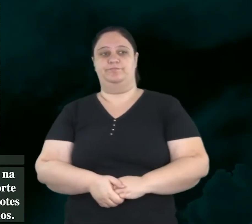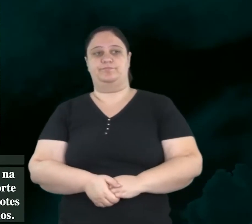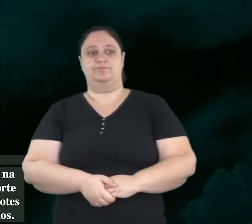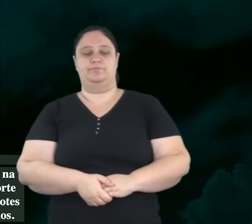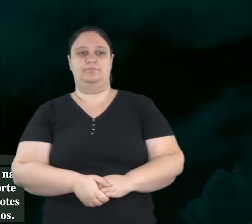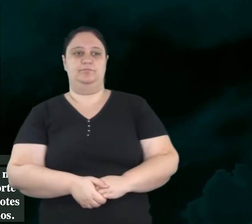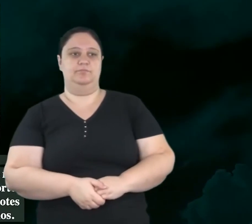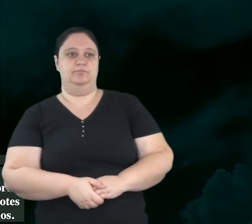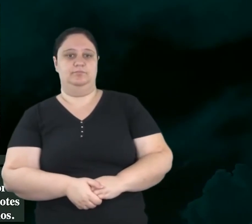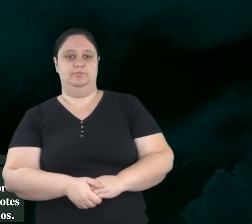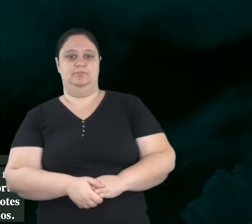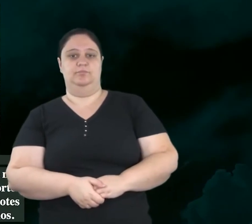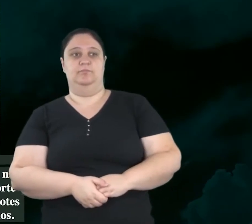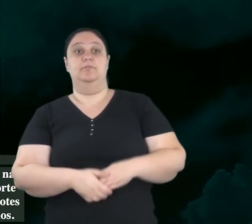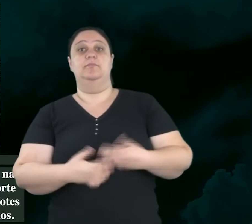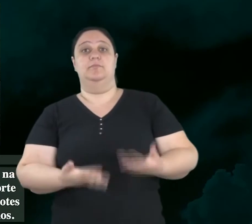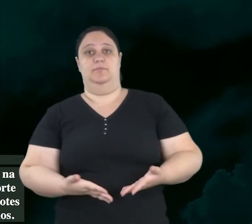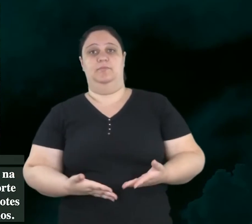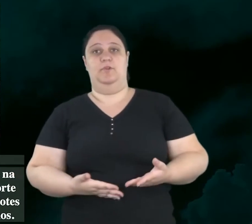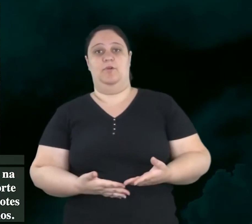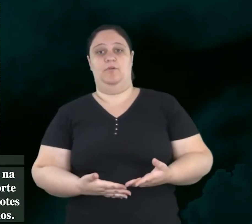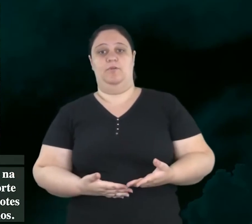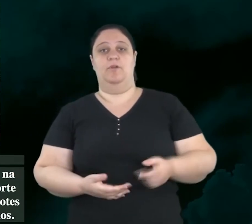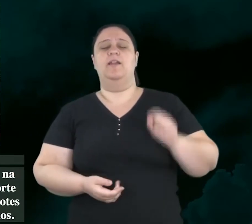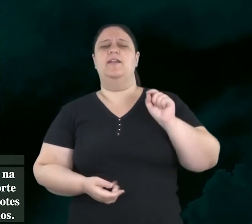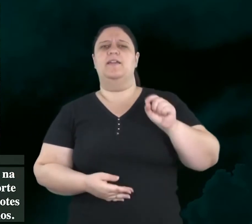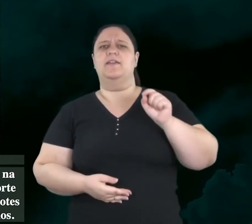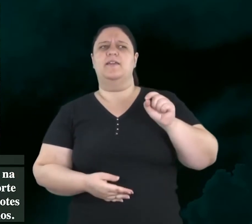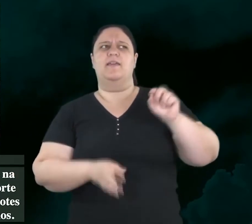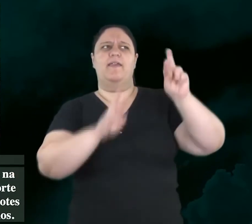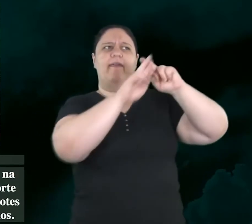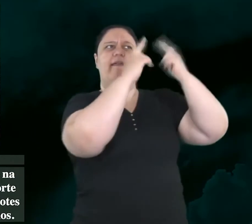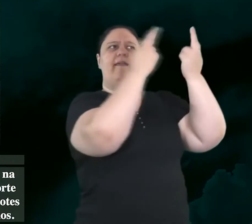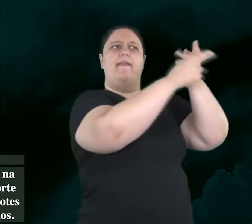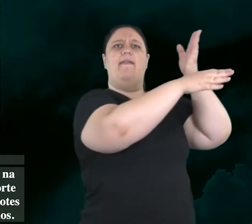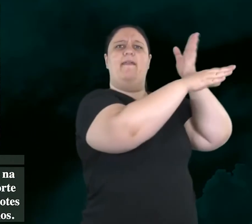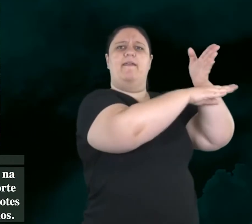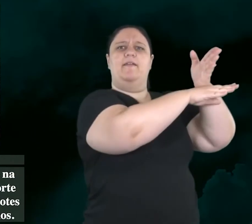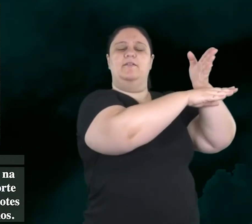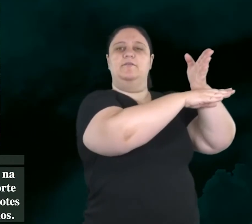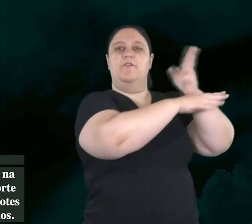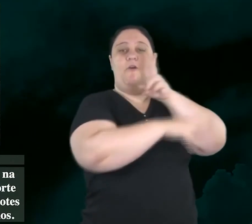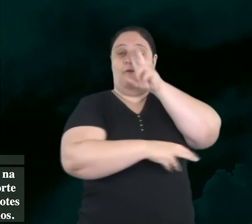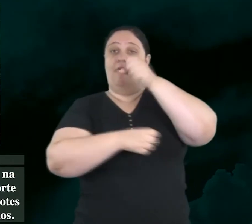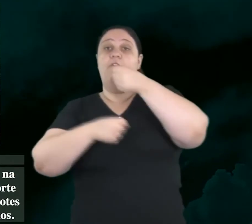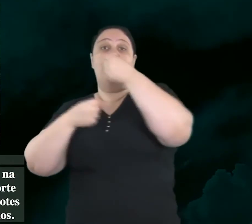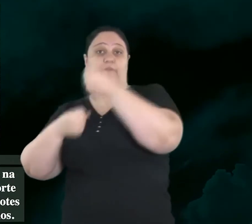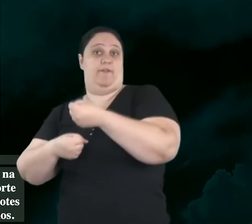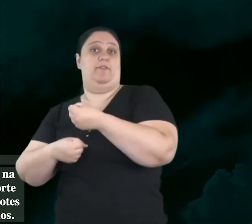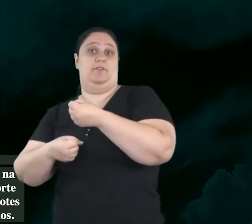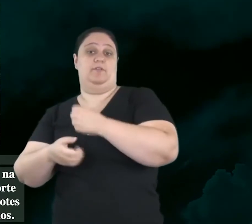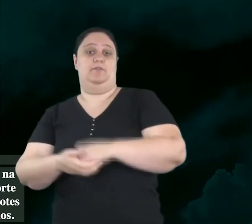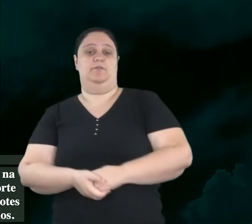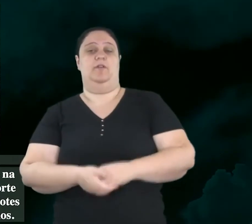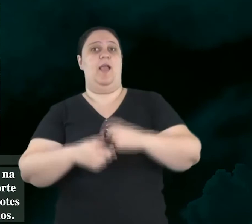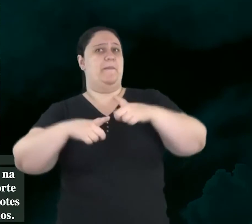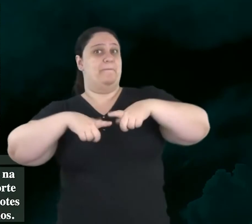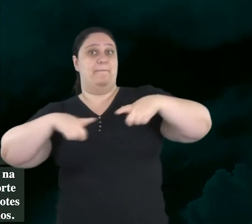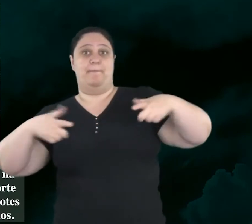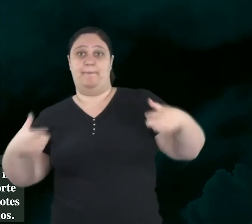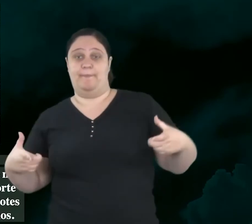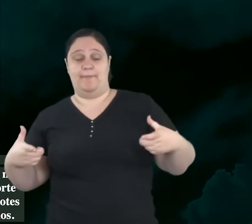esses que reinarão com Cristo serão os vencedores. A maioria dos